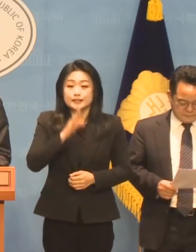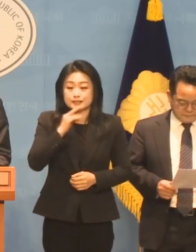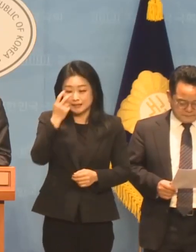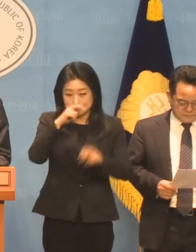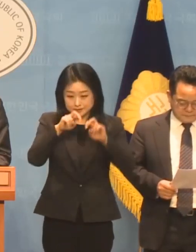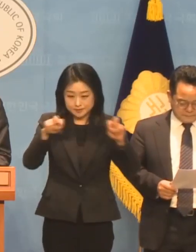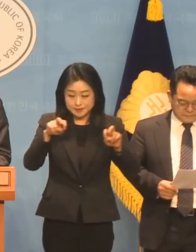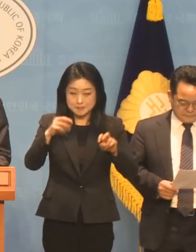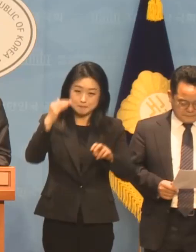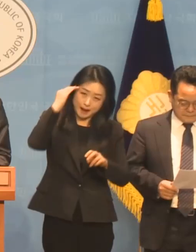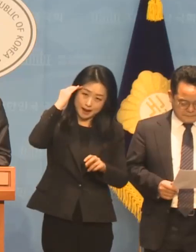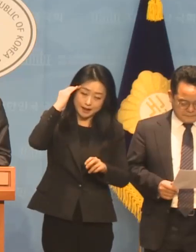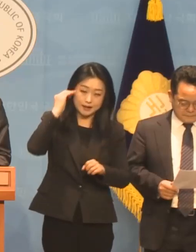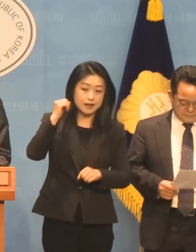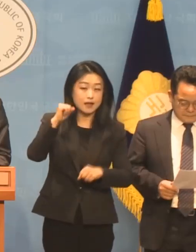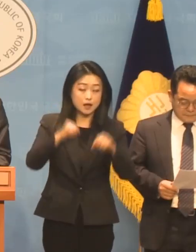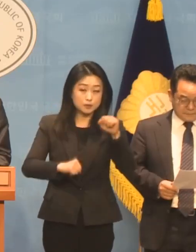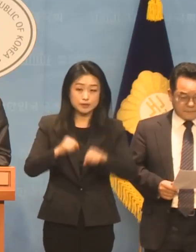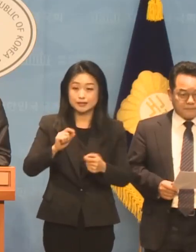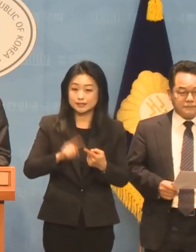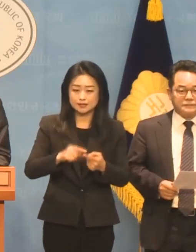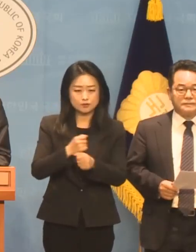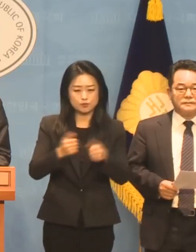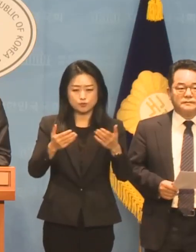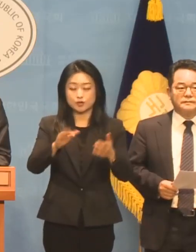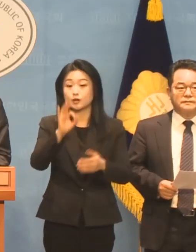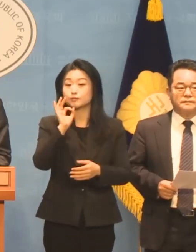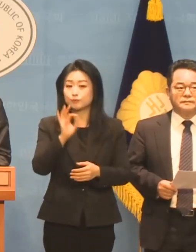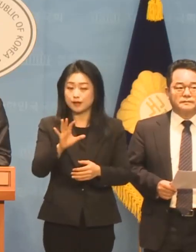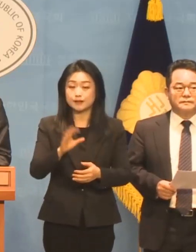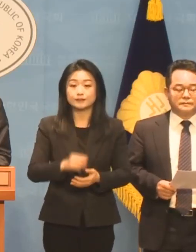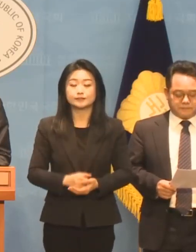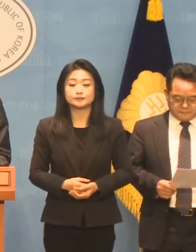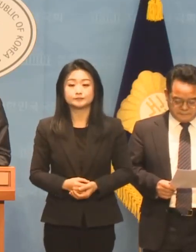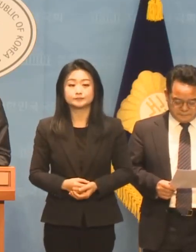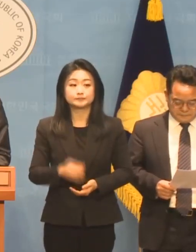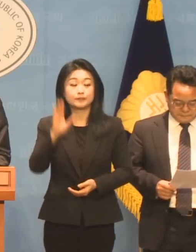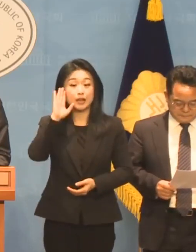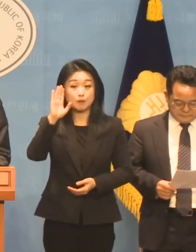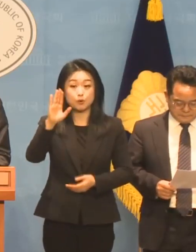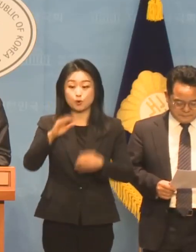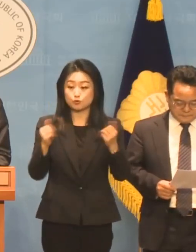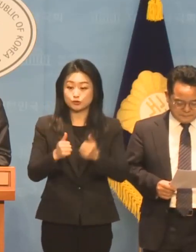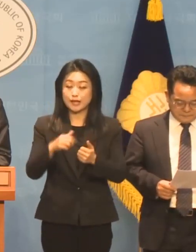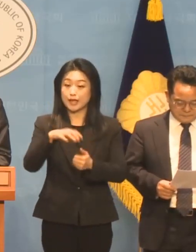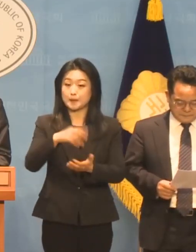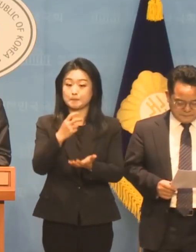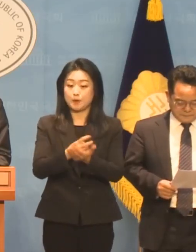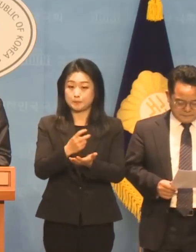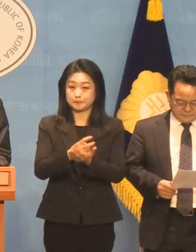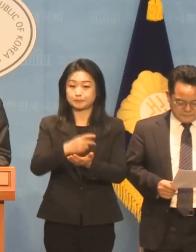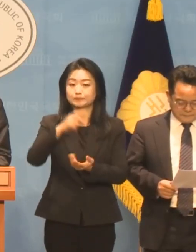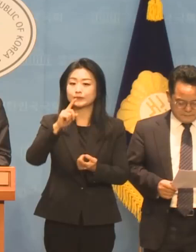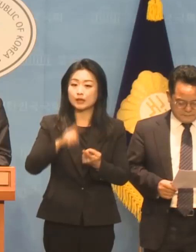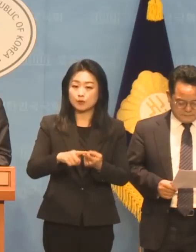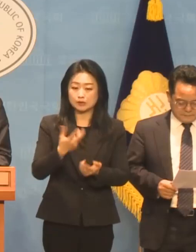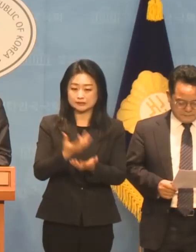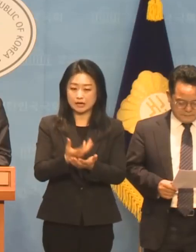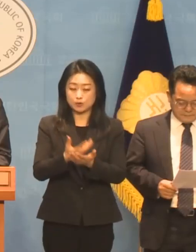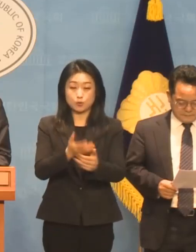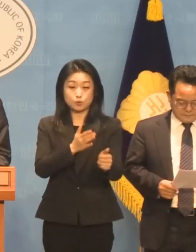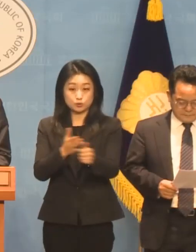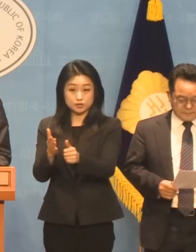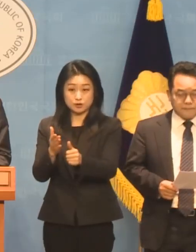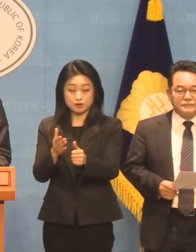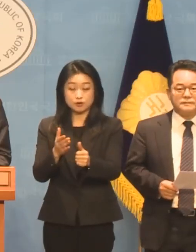진상규명을 방해하는 그 어떠한 시도도 용납할 수 없습니다. 앞으로도 국회의 적법한 자료 제출 요구에